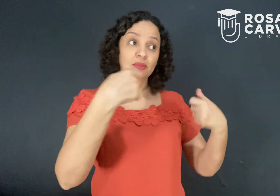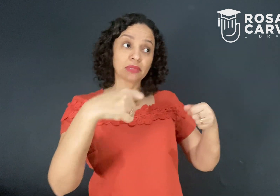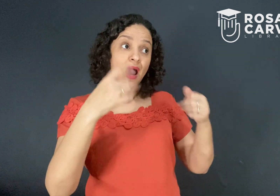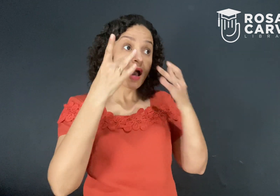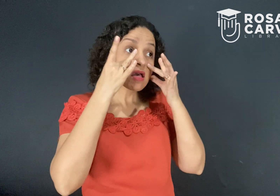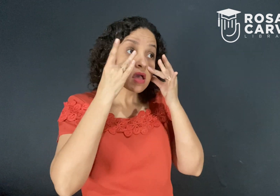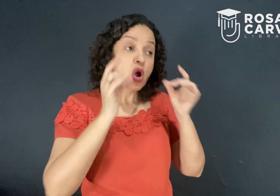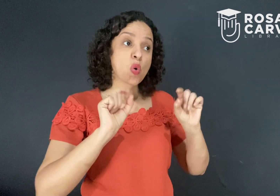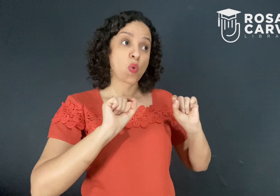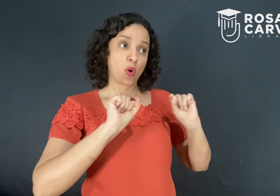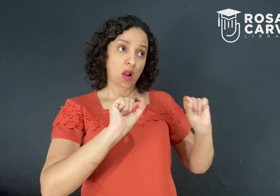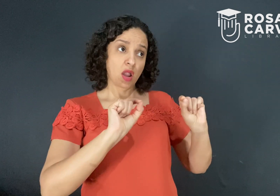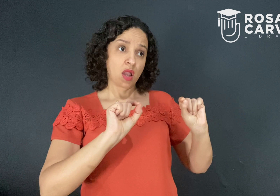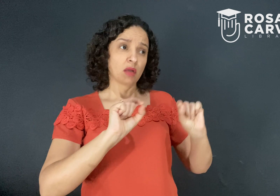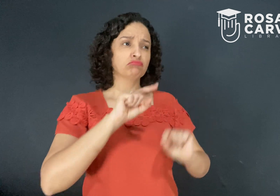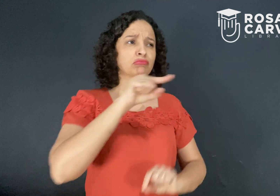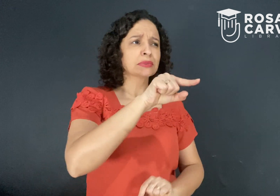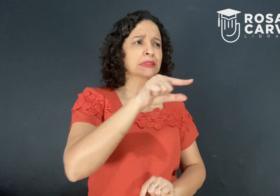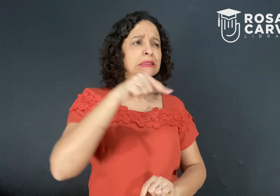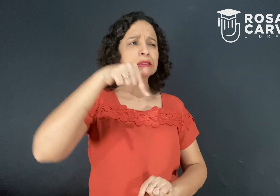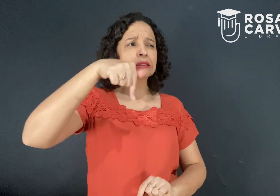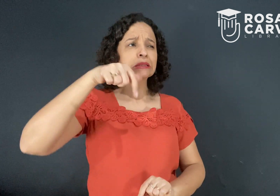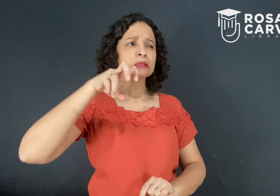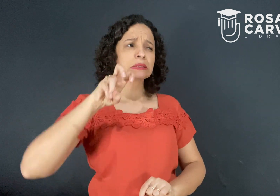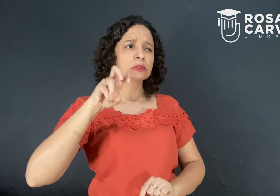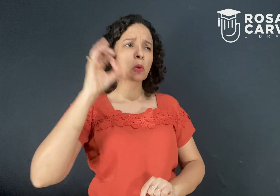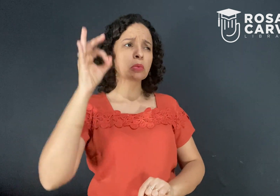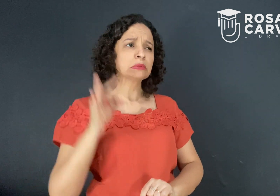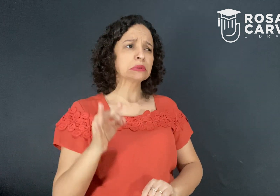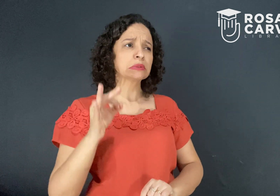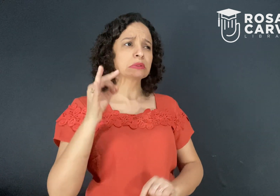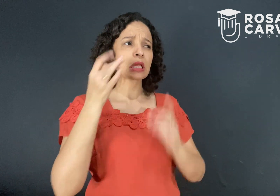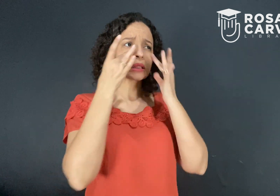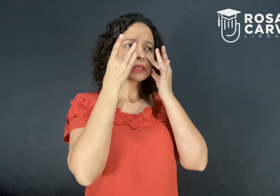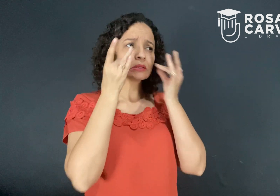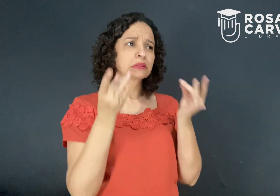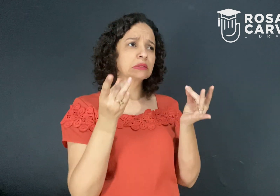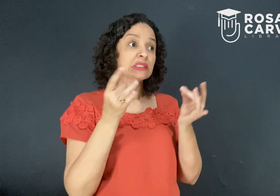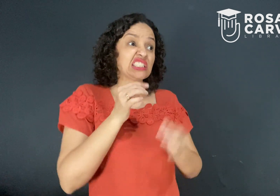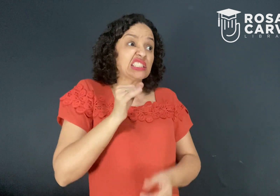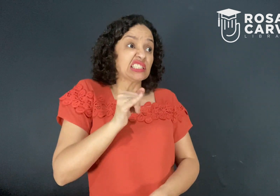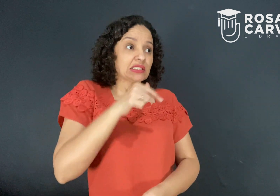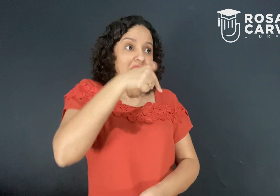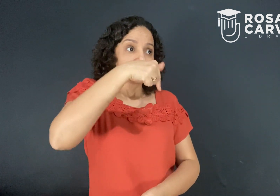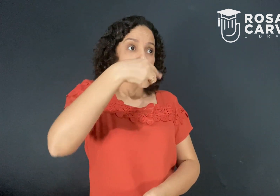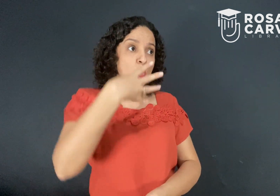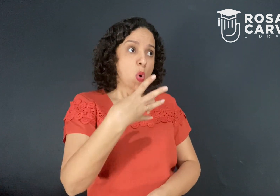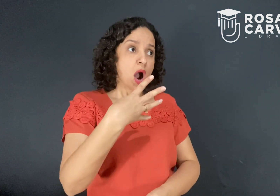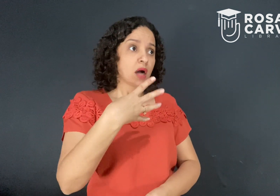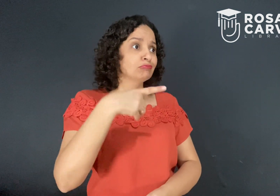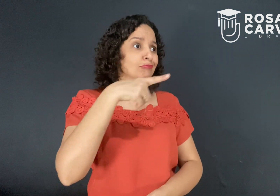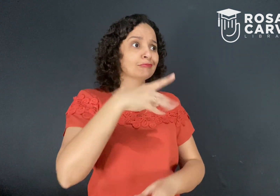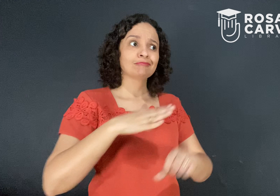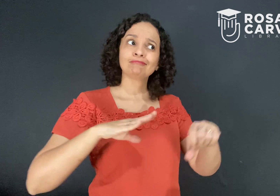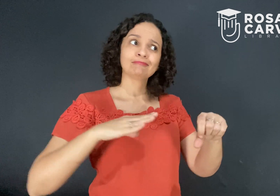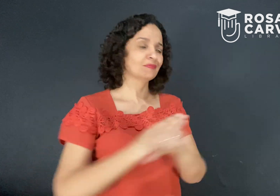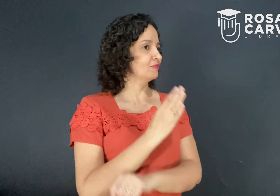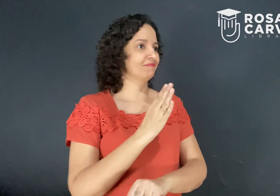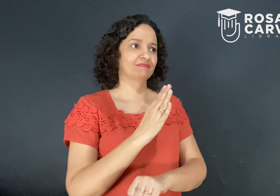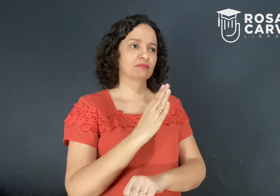né? O resultado deu 75%. Se fosse 74%, você não teria